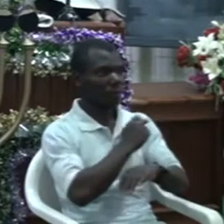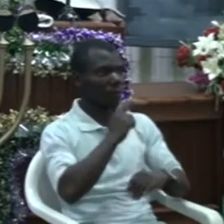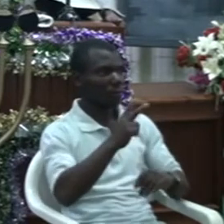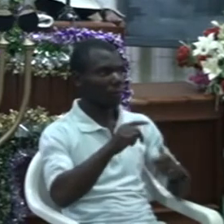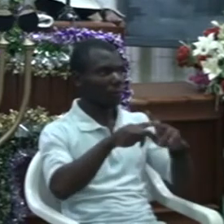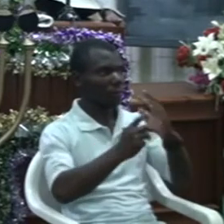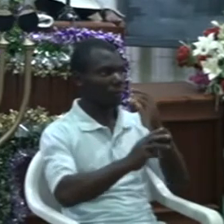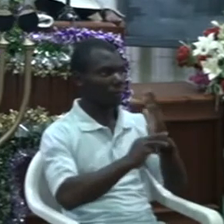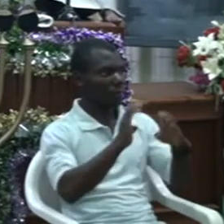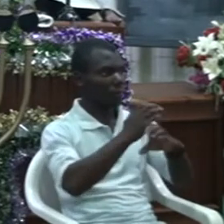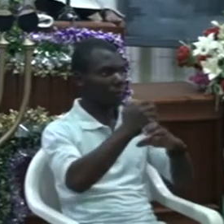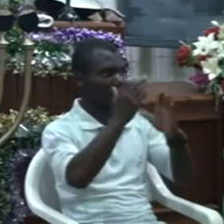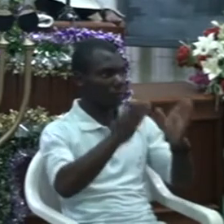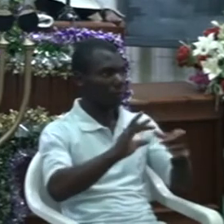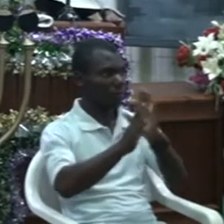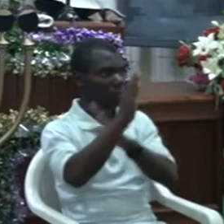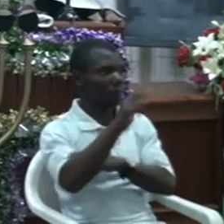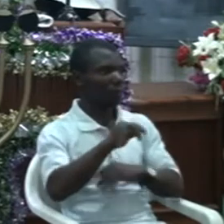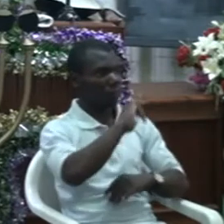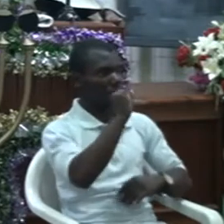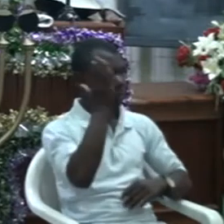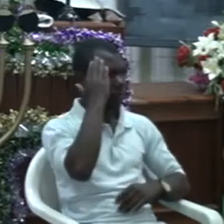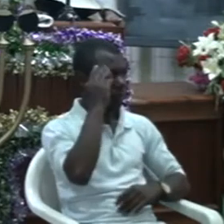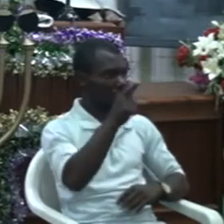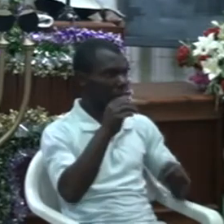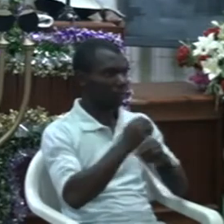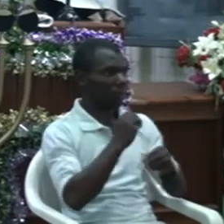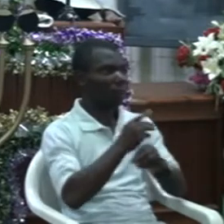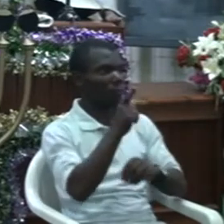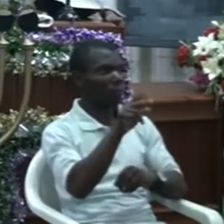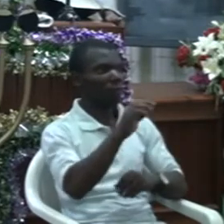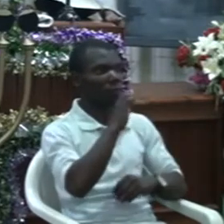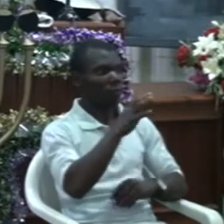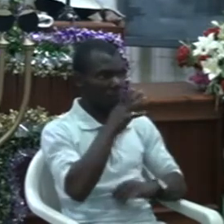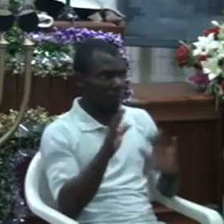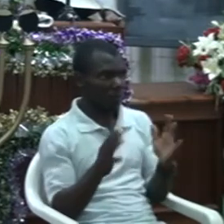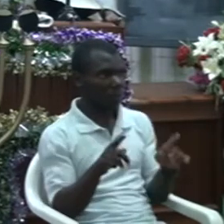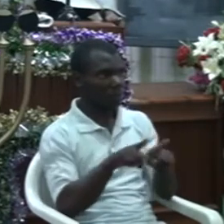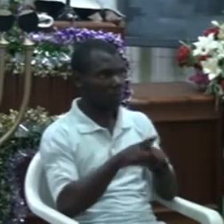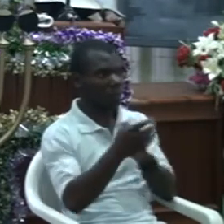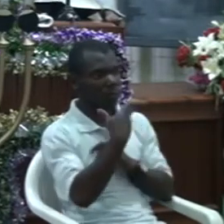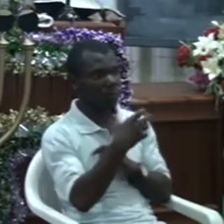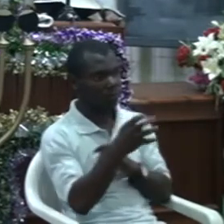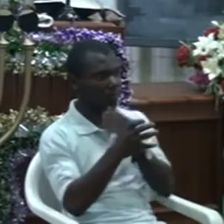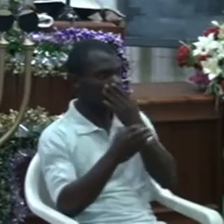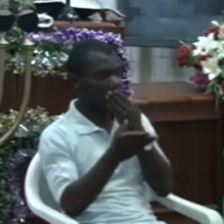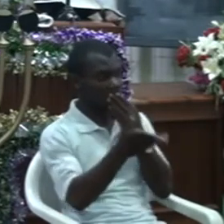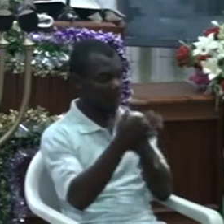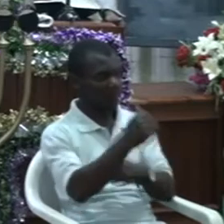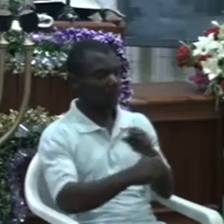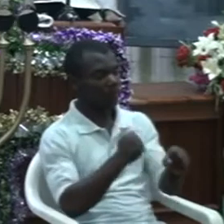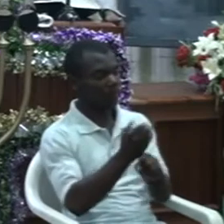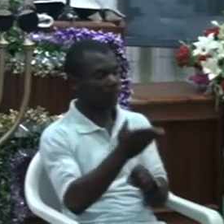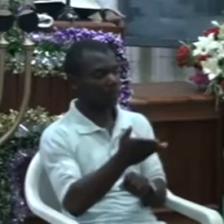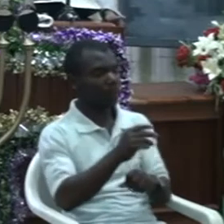Mungu. Ninajua matendo yako, wewe si baridi wala moto. Niki kizazi ketu. Notre âge